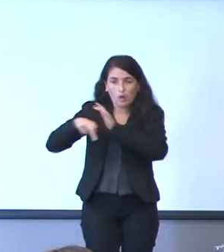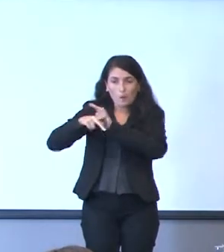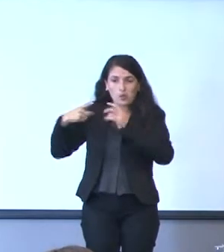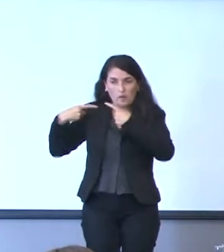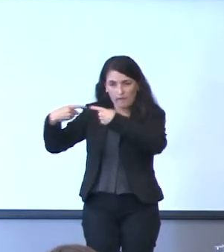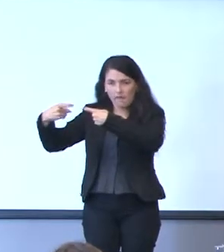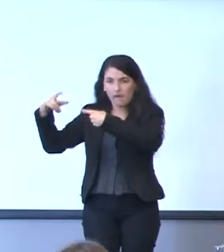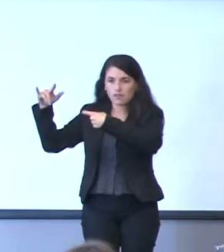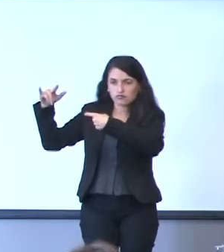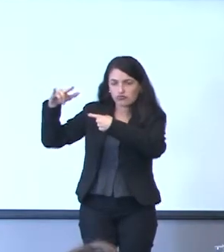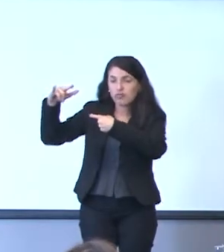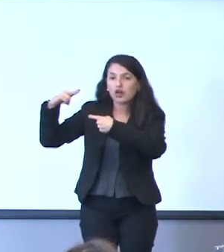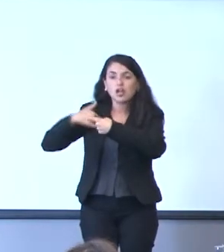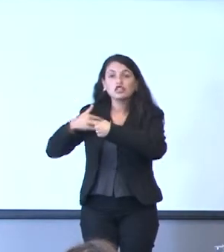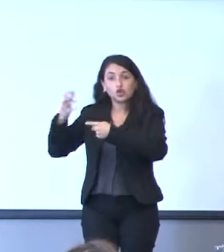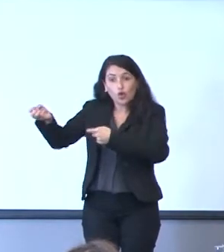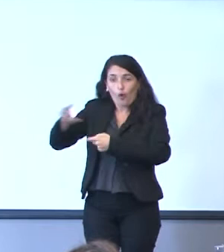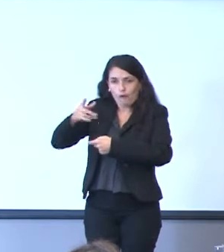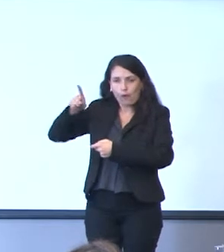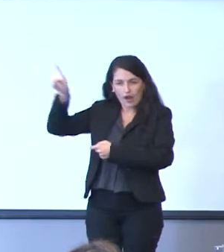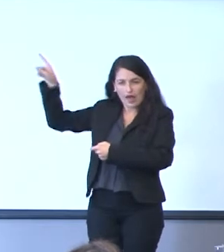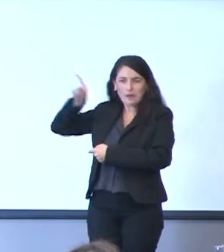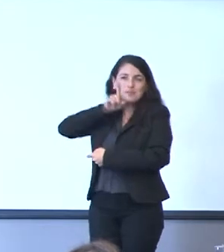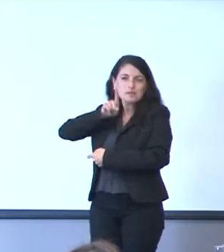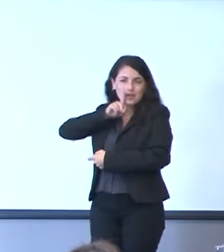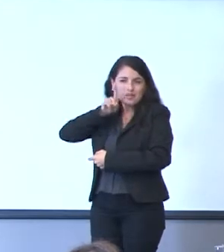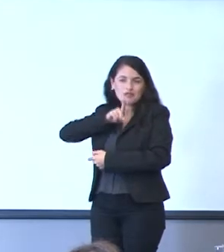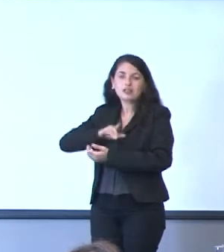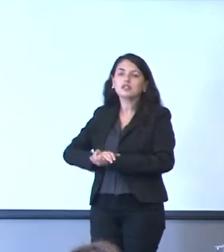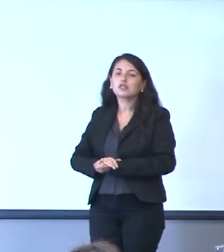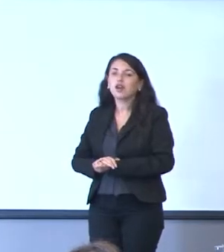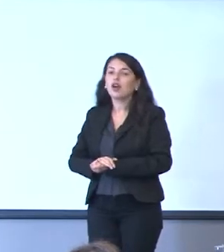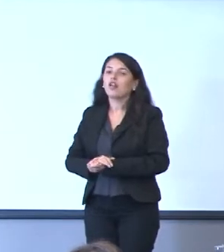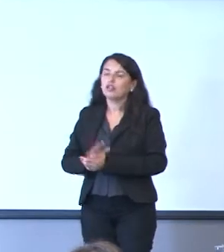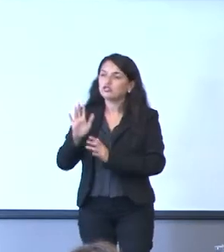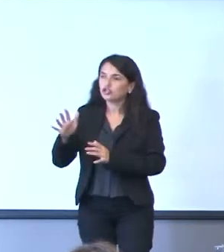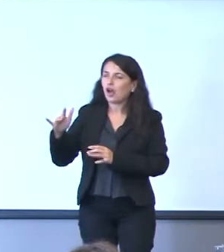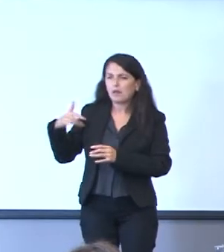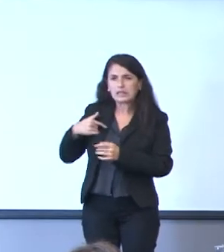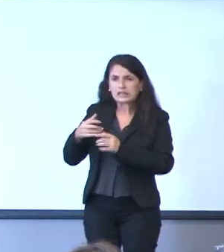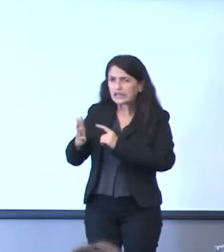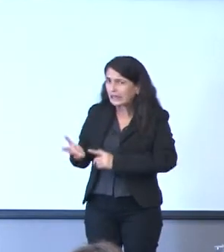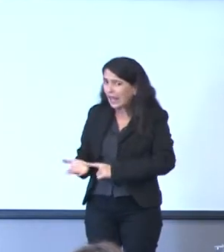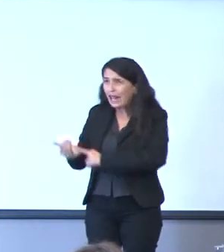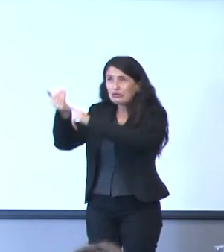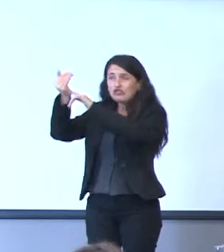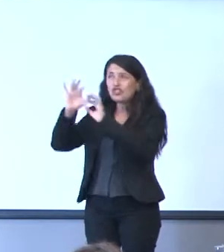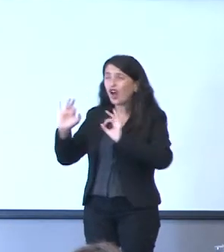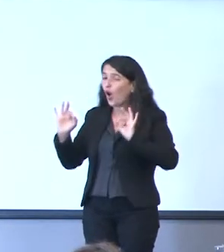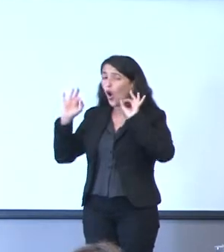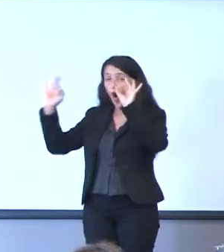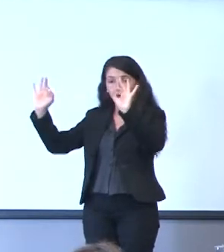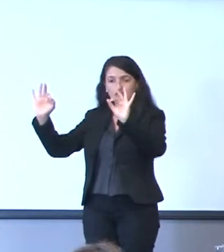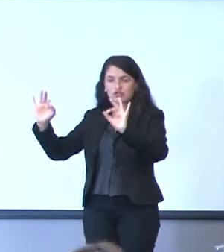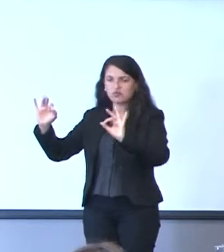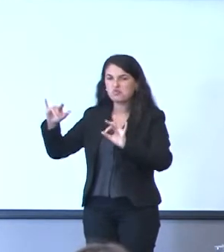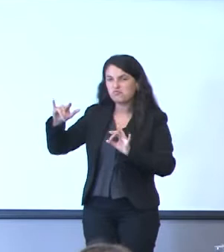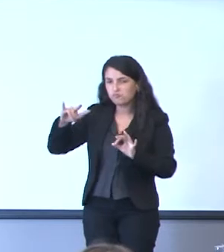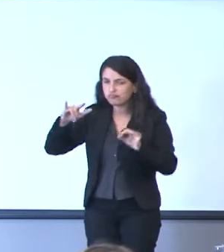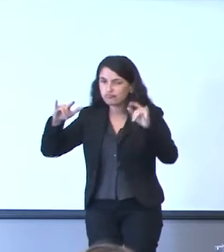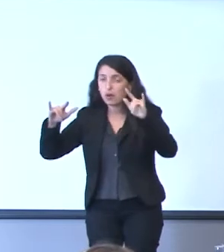e, apesar de ter a melhor tecnologia, o desempenho dos pilotos estava sendo pior do que